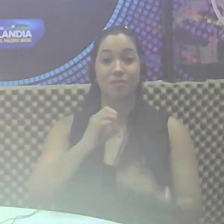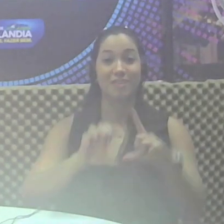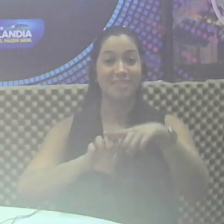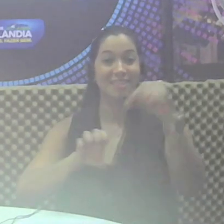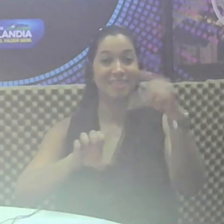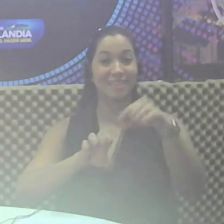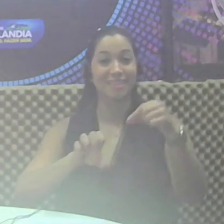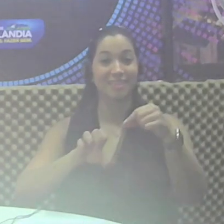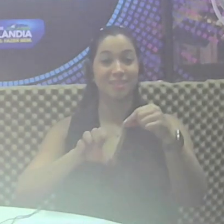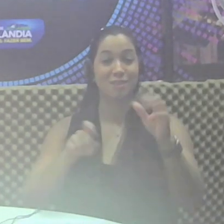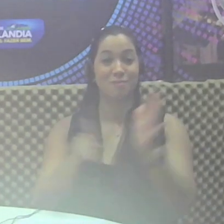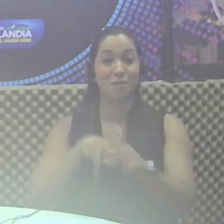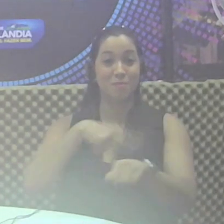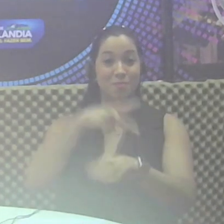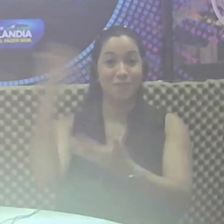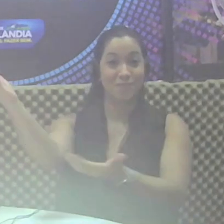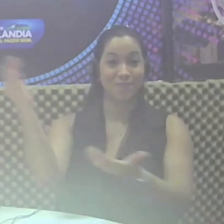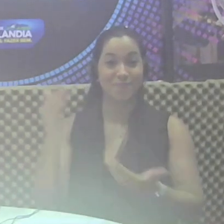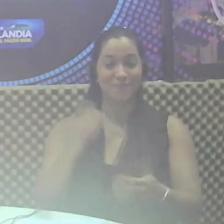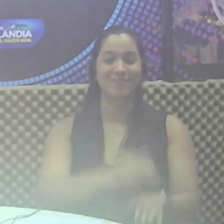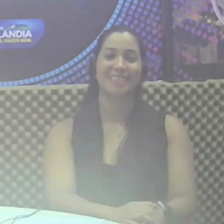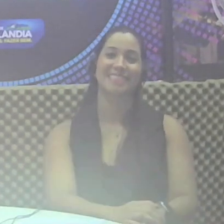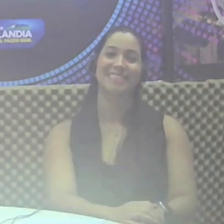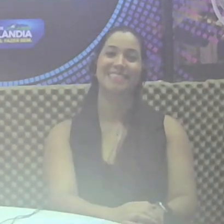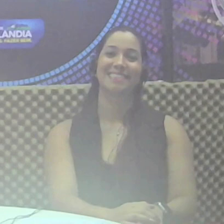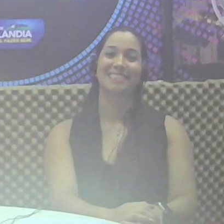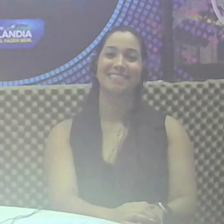empresários malianos.